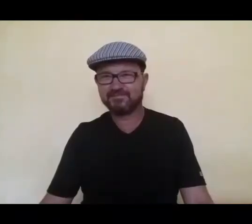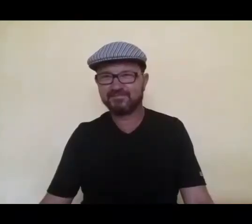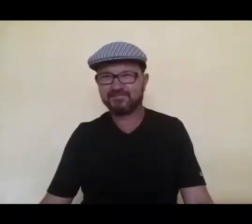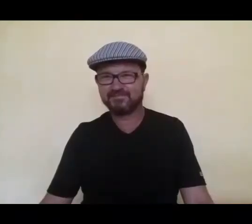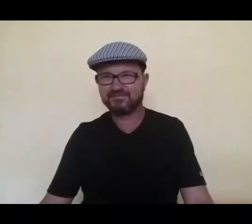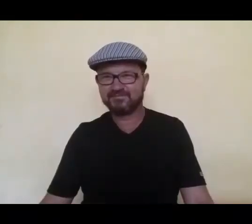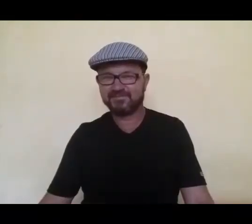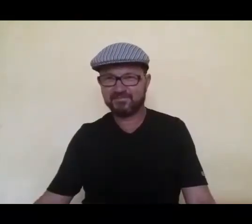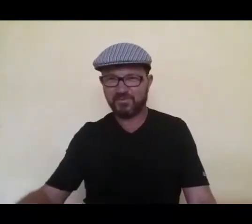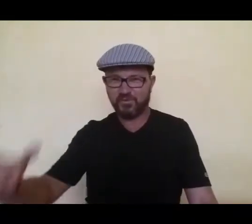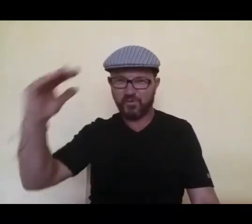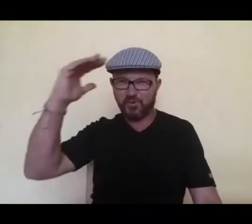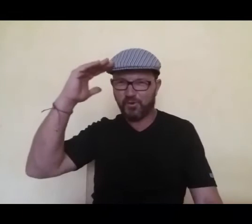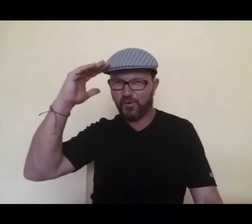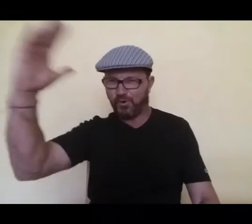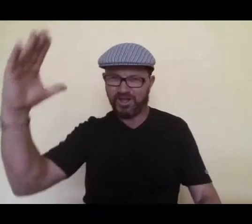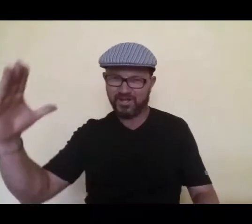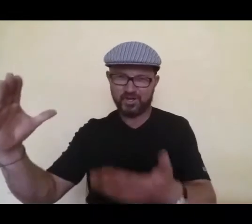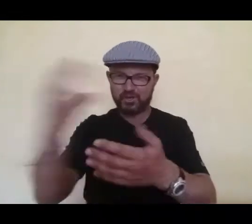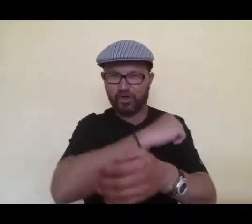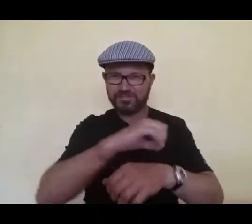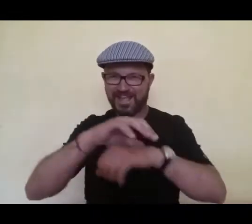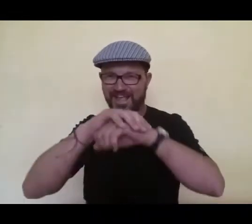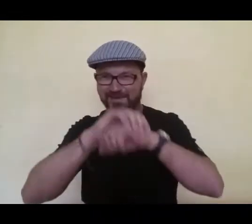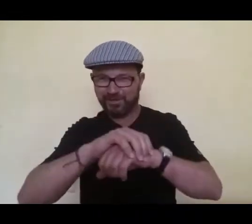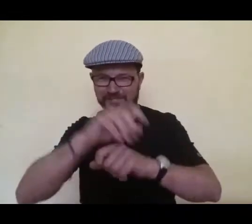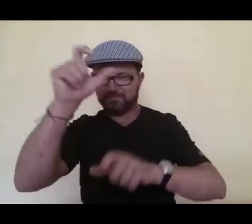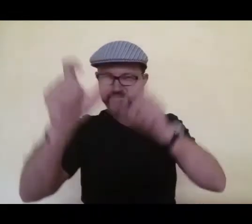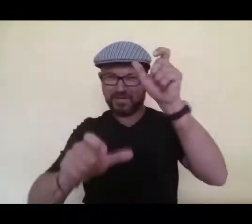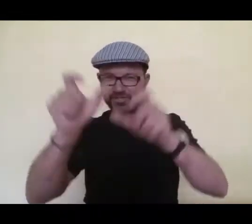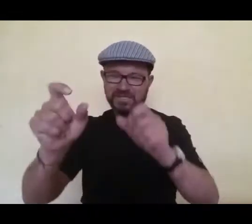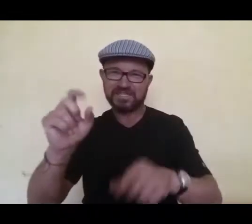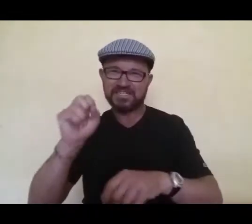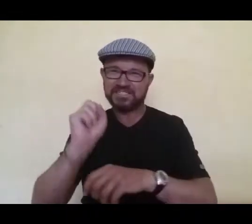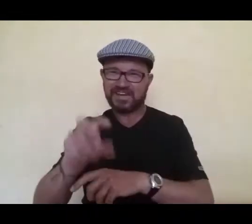Yo me la rodeo de estrellas y como ventana capo propuestas de todo tipo de géneros.